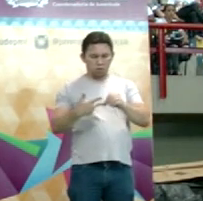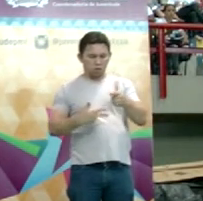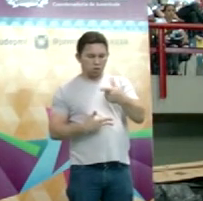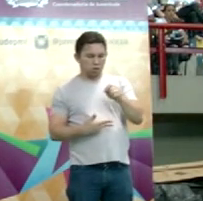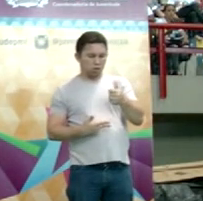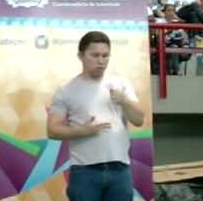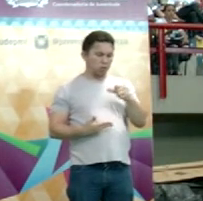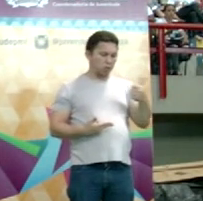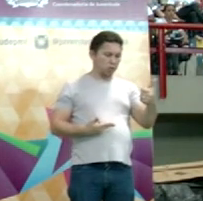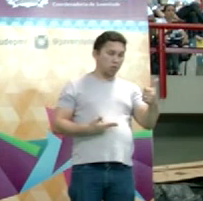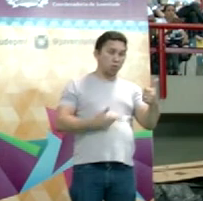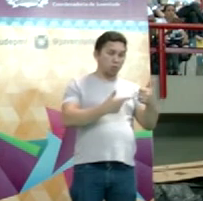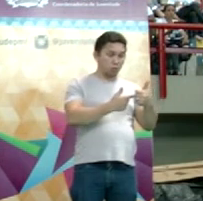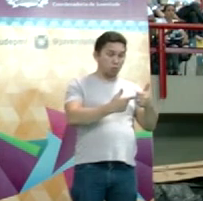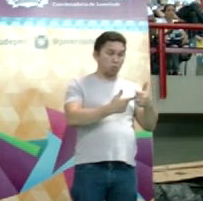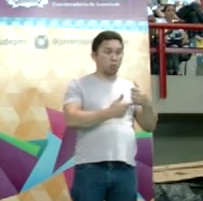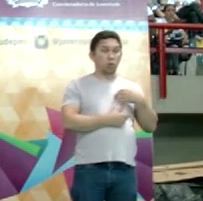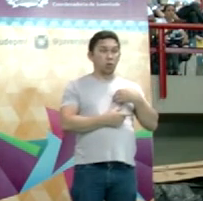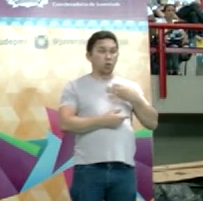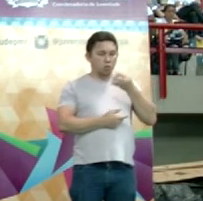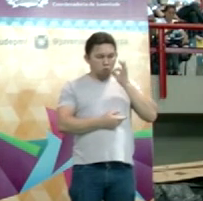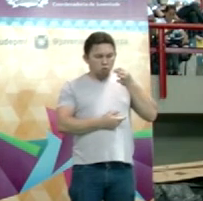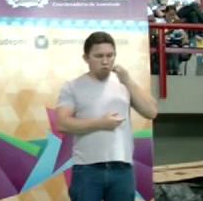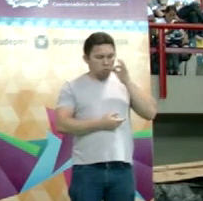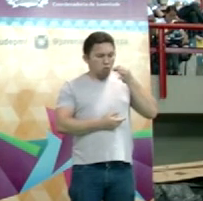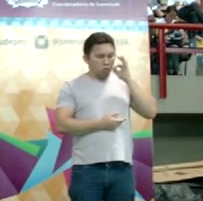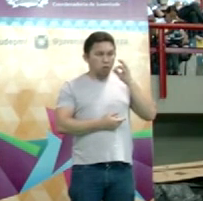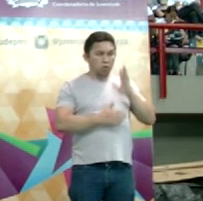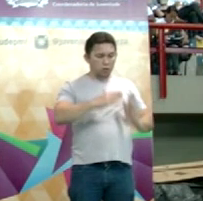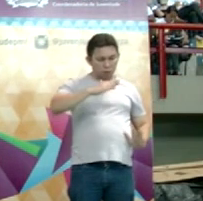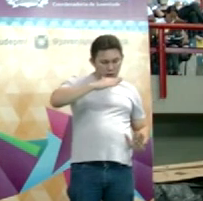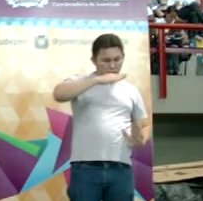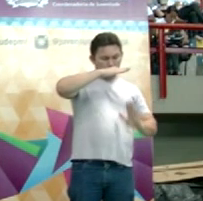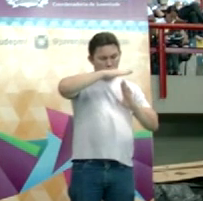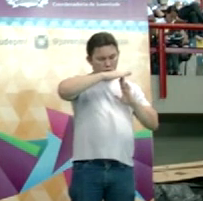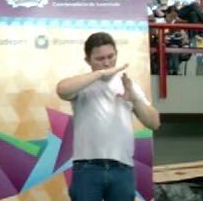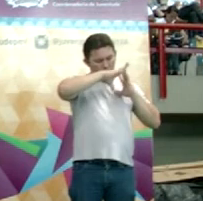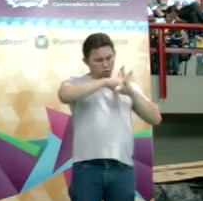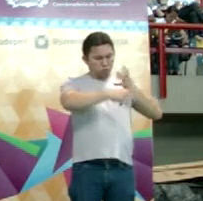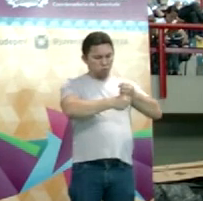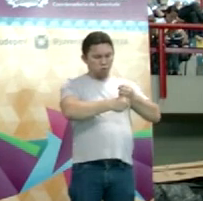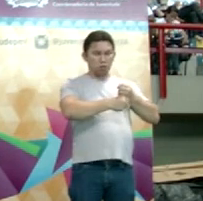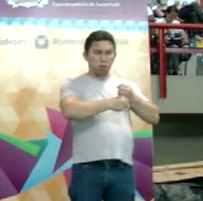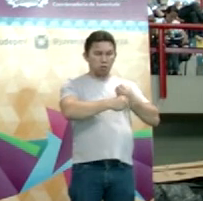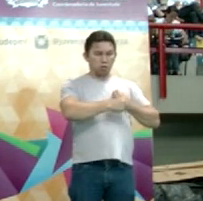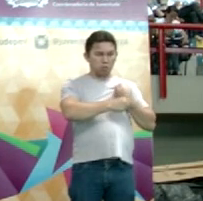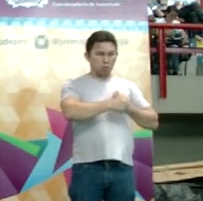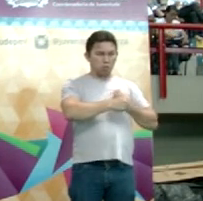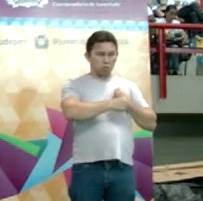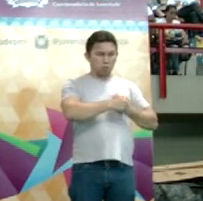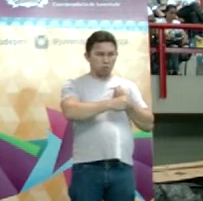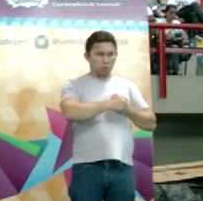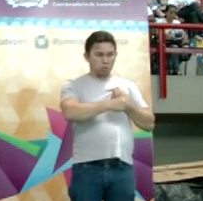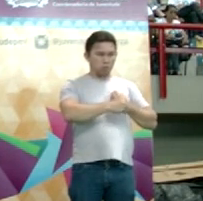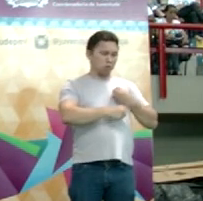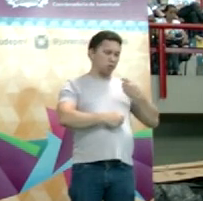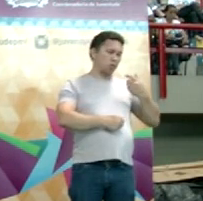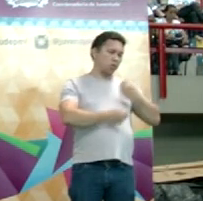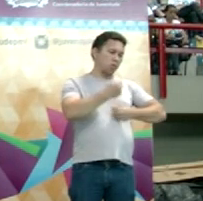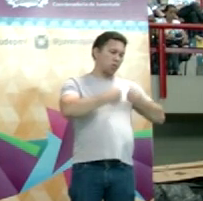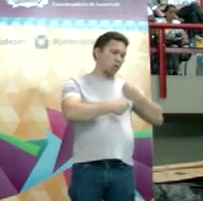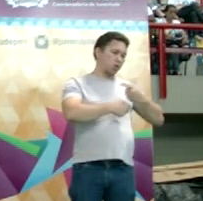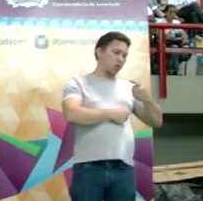diz assim, o consumo atingiu o maior nível da história no ano passado. Ou seja, o ano passado ele está se referindo